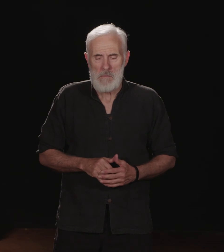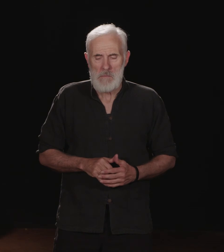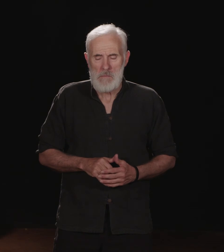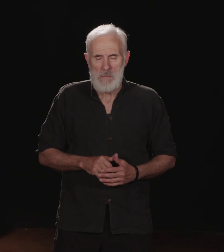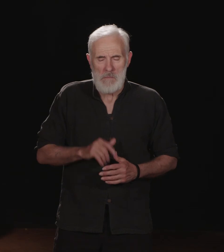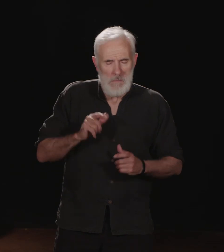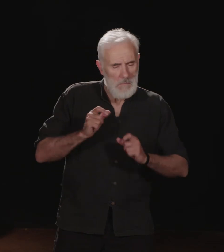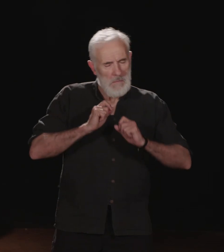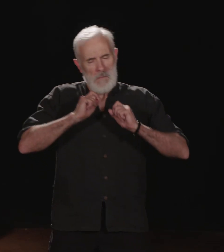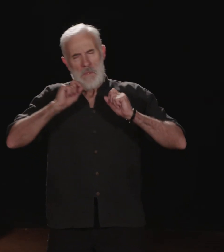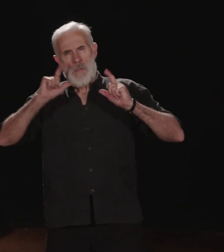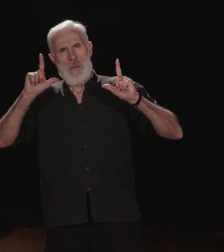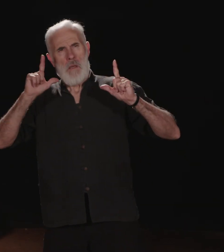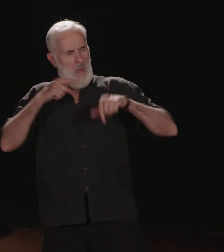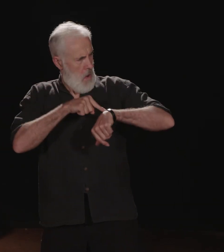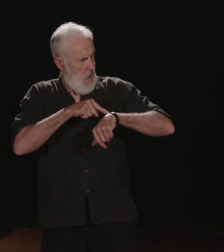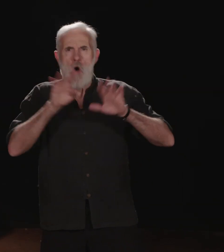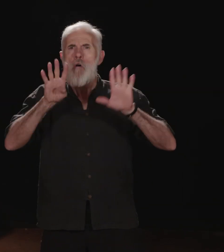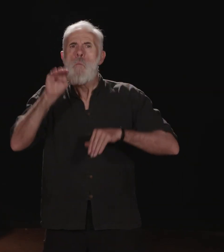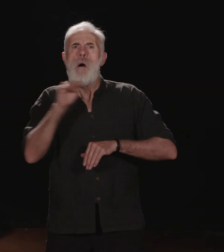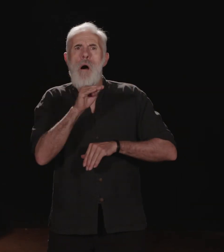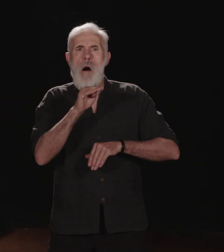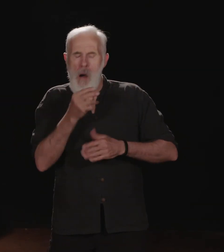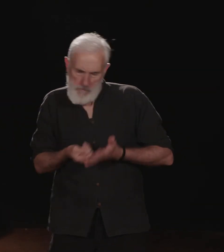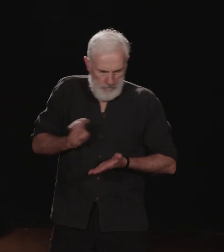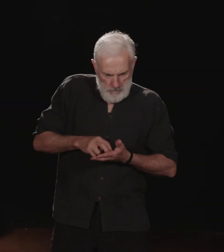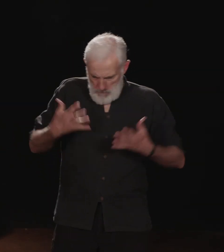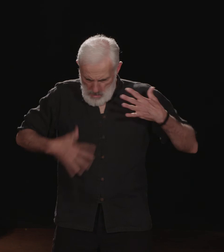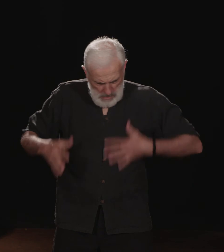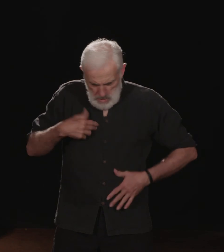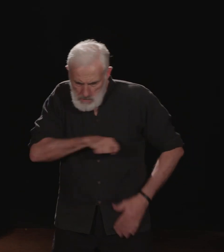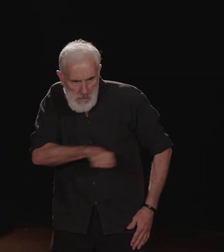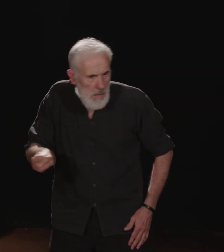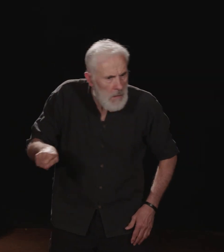Je me suis réveillé à 8h45, je me suis habillé et je suis sorti regarder.